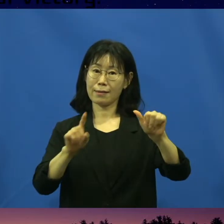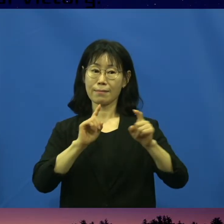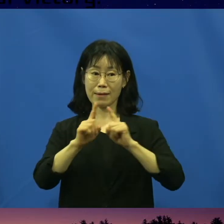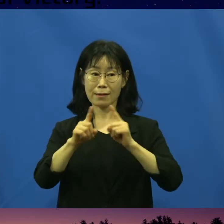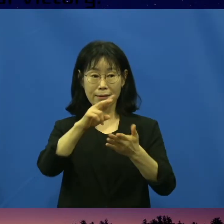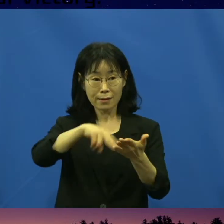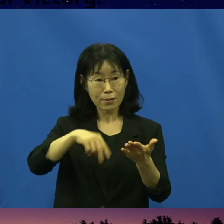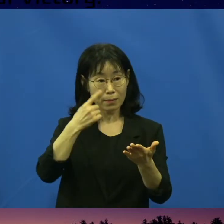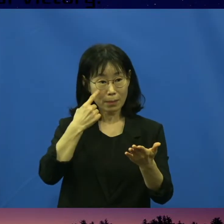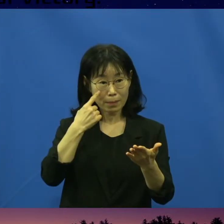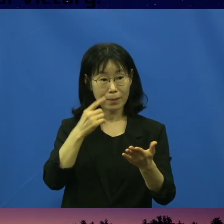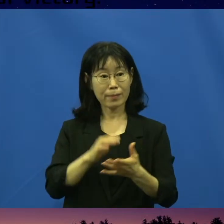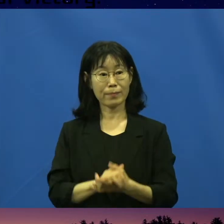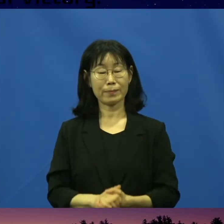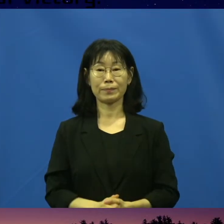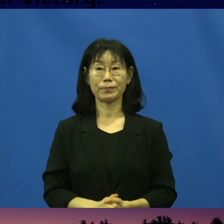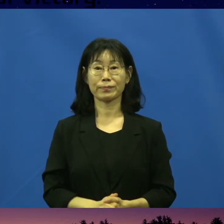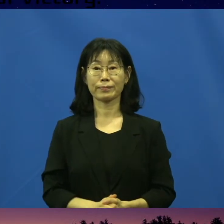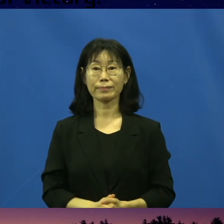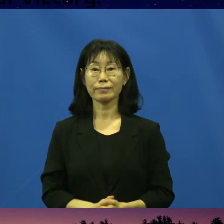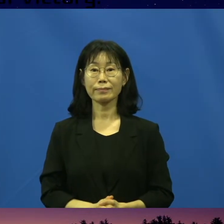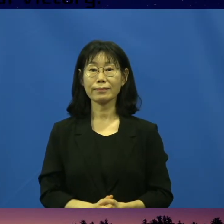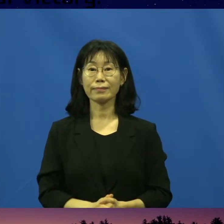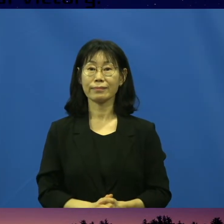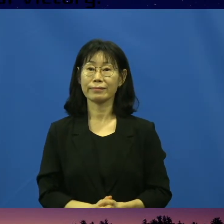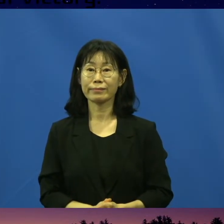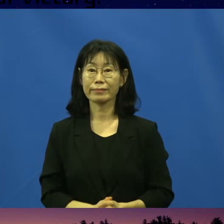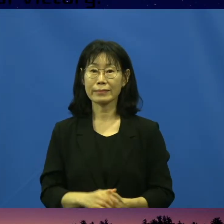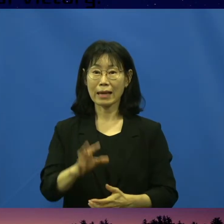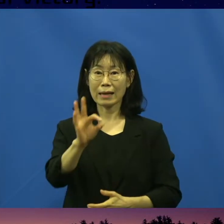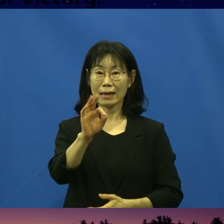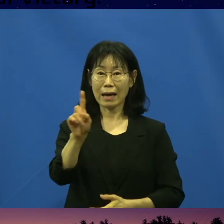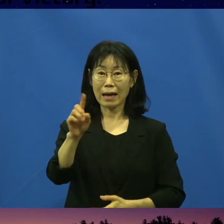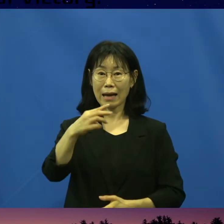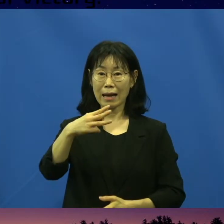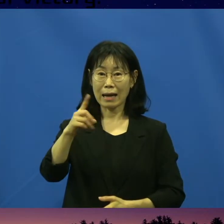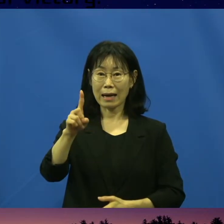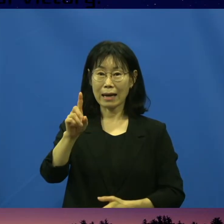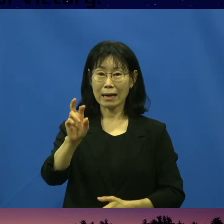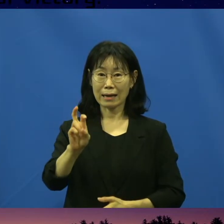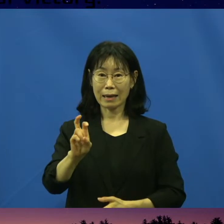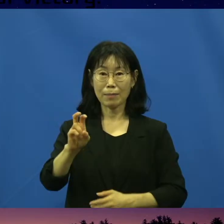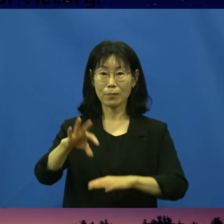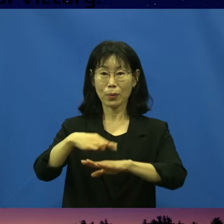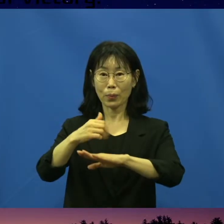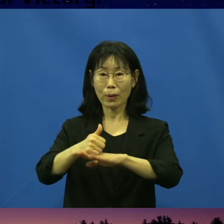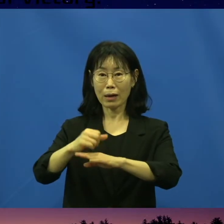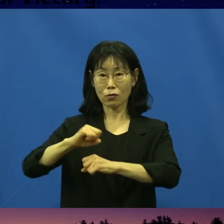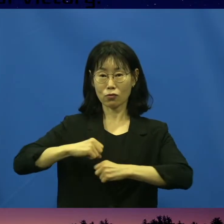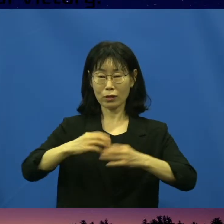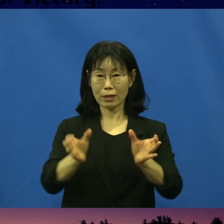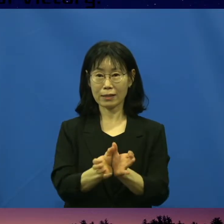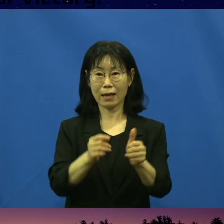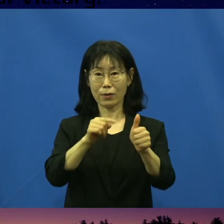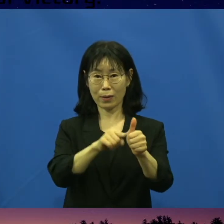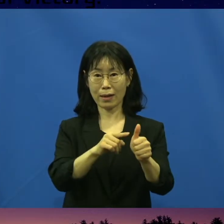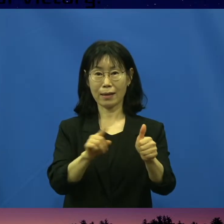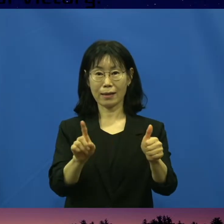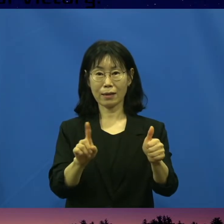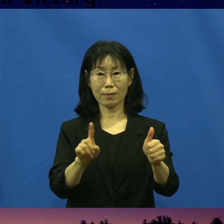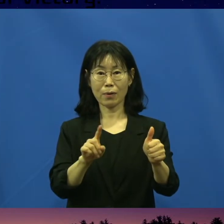보면요, 보세요. 묘한 표현이 하나 들어있어요. 아람 왕의 군대장관 나아만 그의 주인 앞에서 크고 존귀한 자니 이는